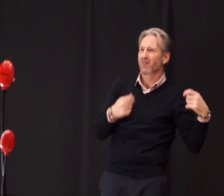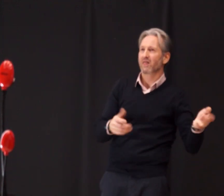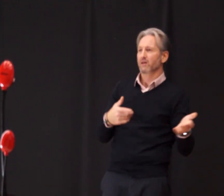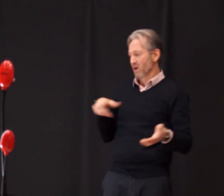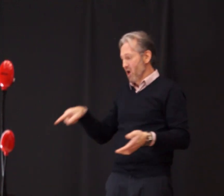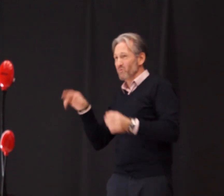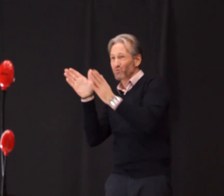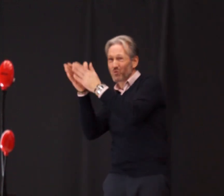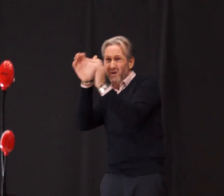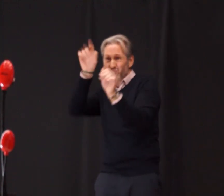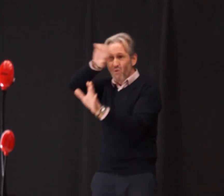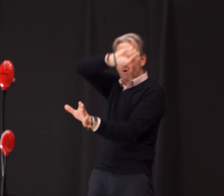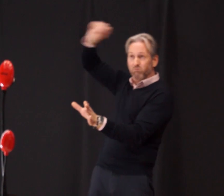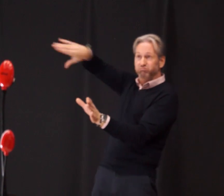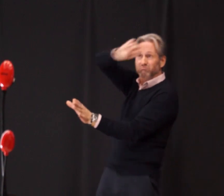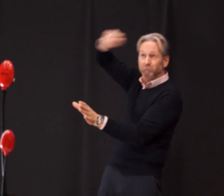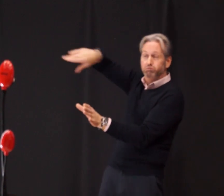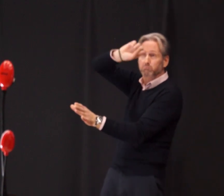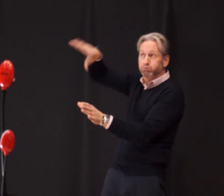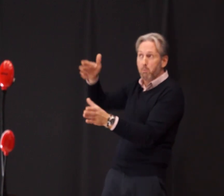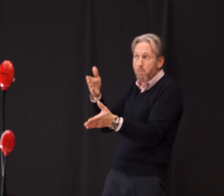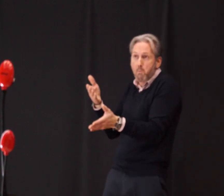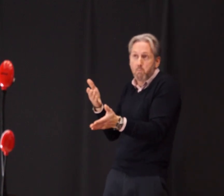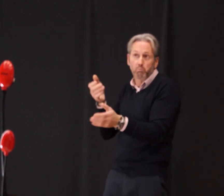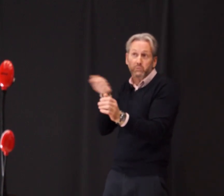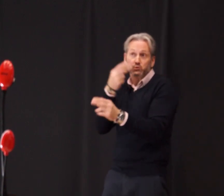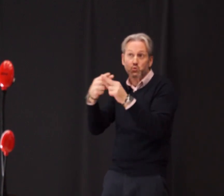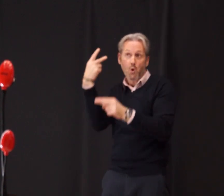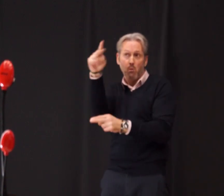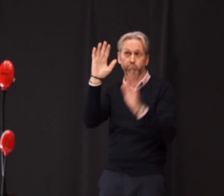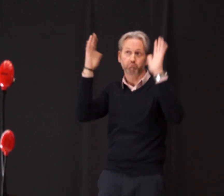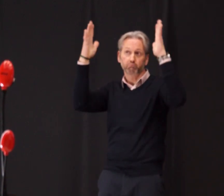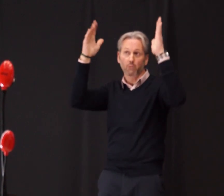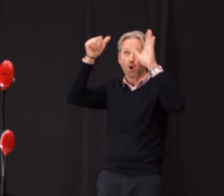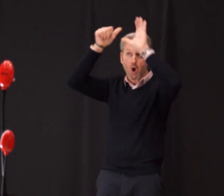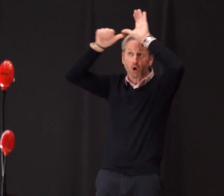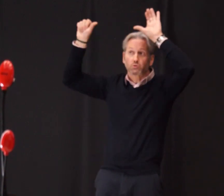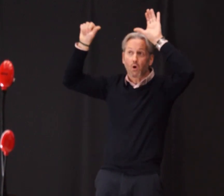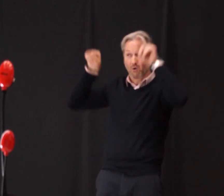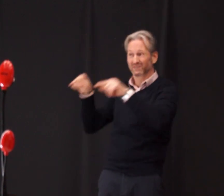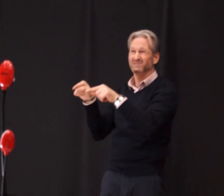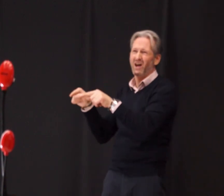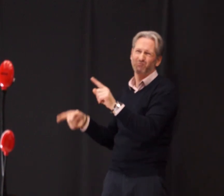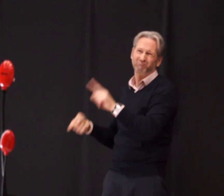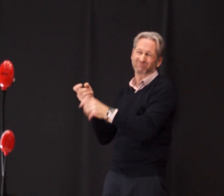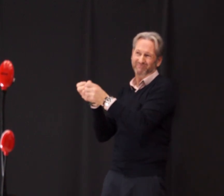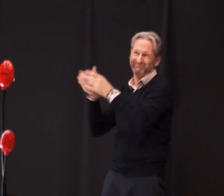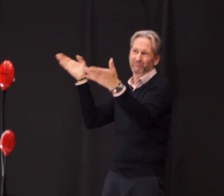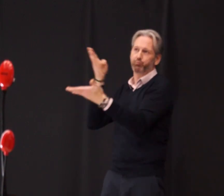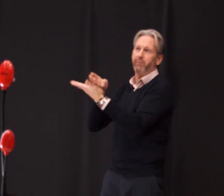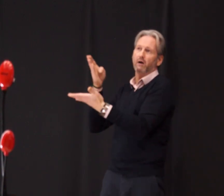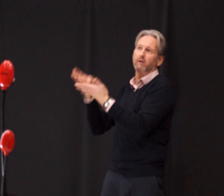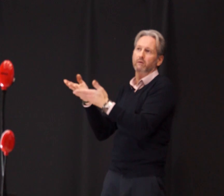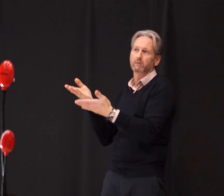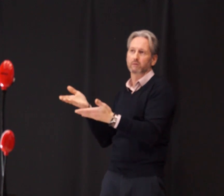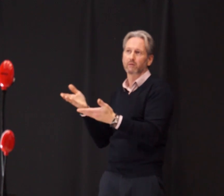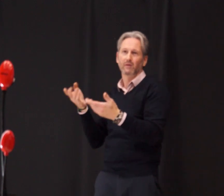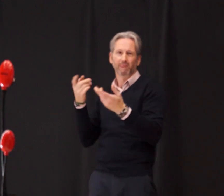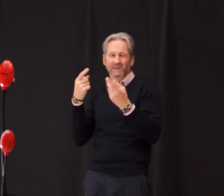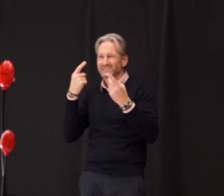l'analogie d'un placard, on a demi-étagère de support pédagogique à notre disposition, alors que ce sont des étagères pleines dans les autres